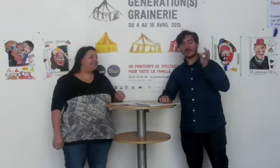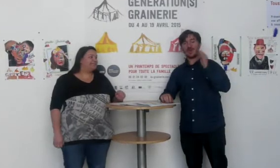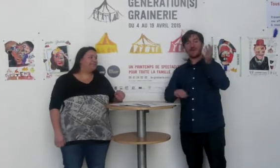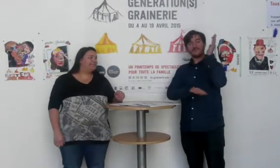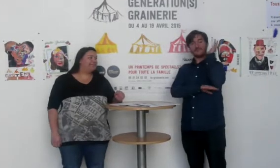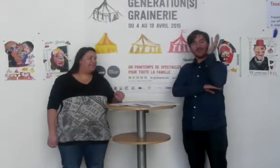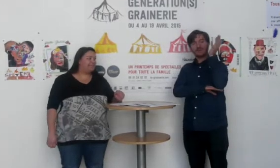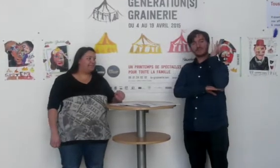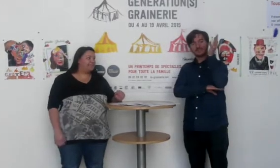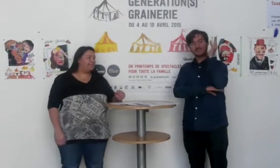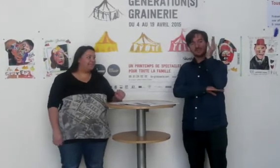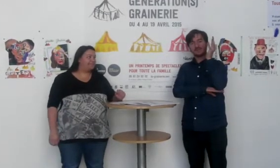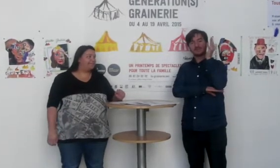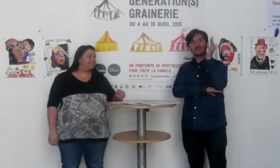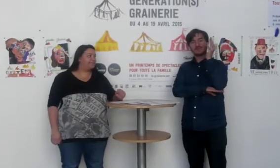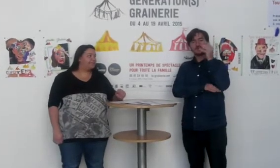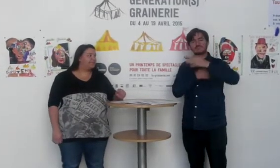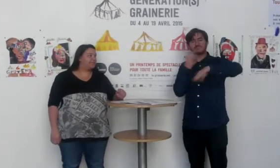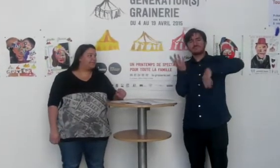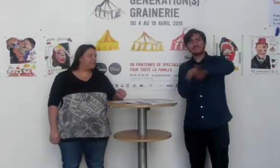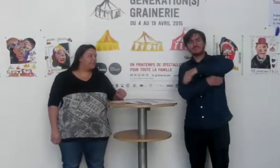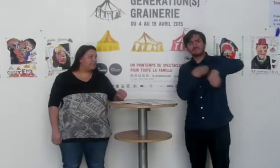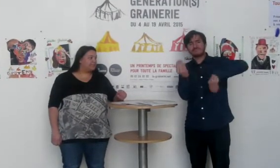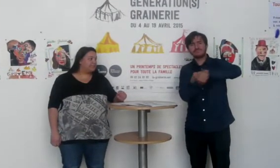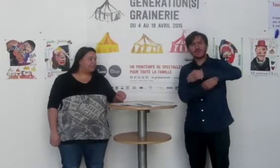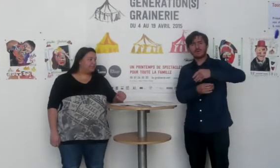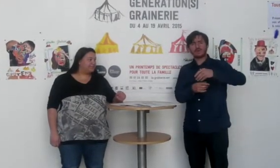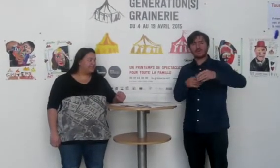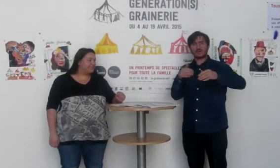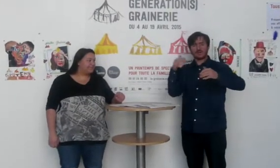Ok. Ce sont des conférences autour du thème du cerveau